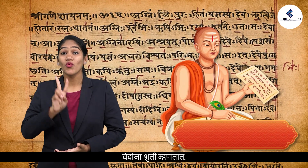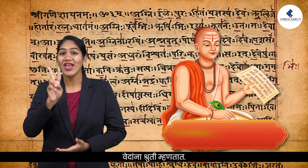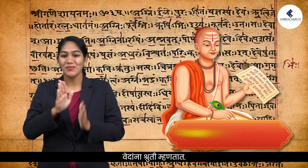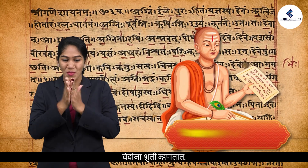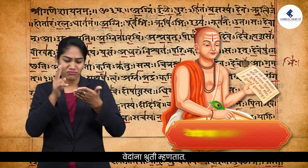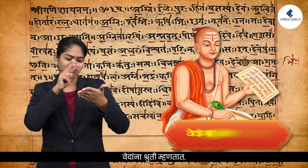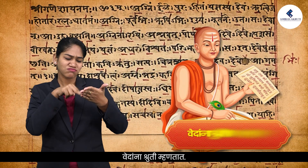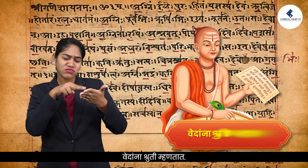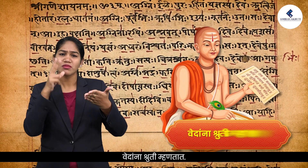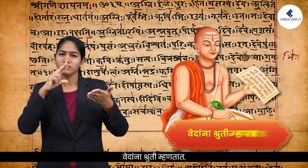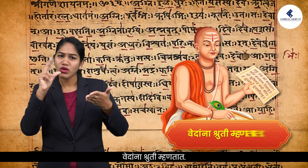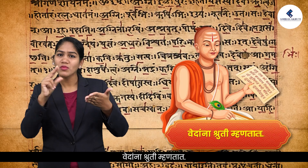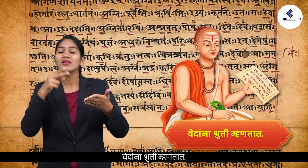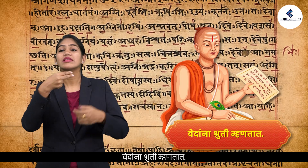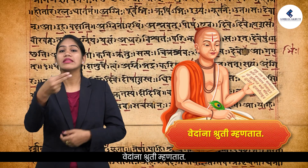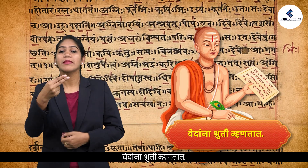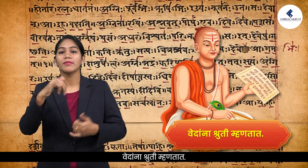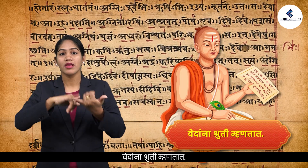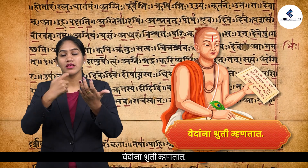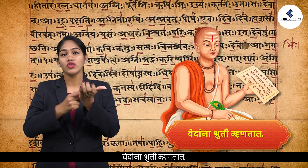वेदांना श्रुती म्हणतात.